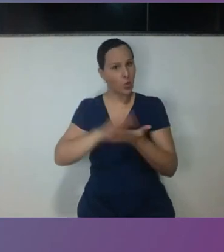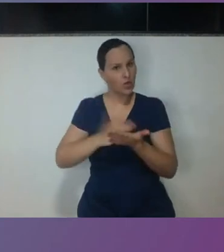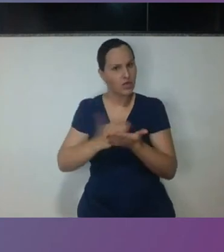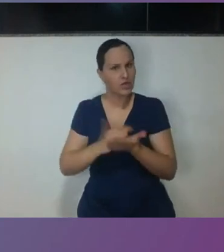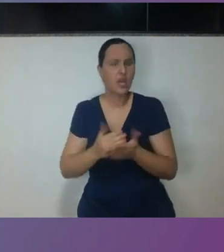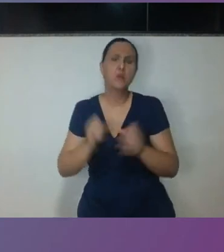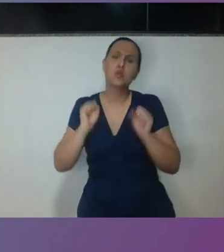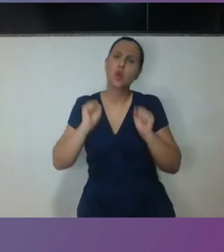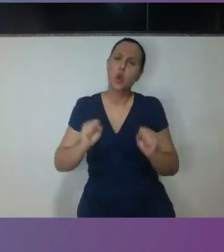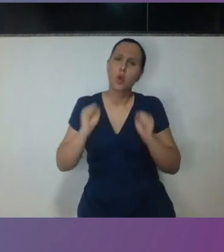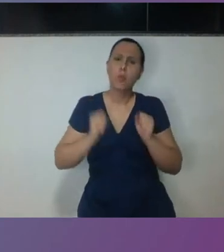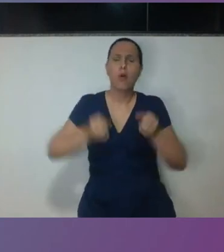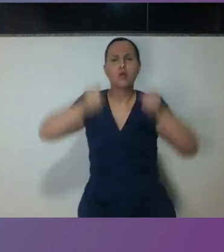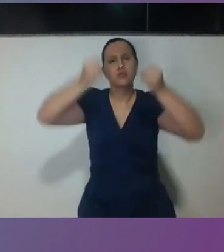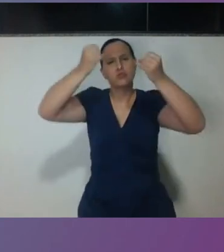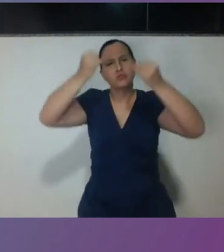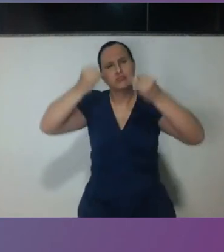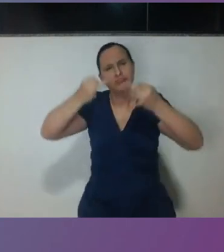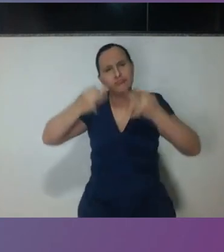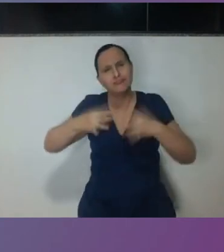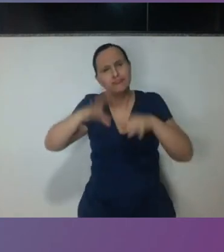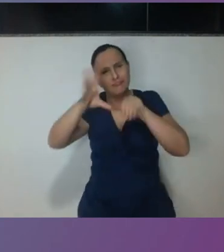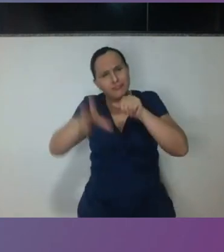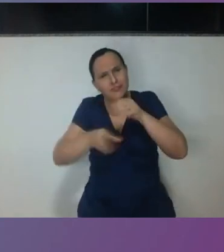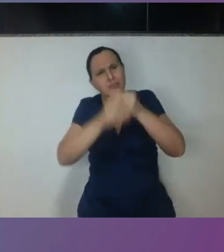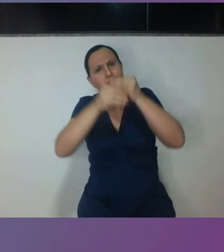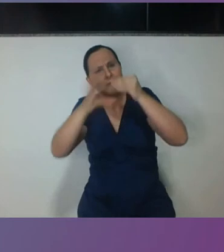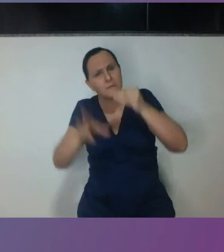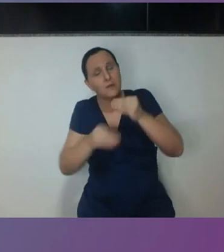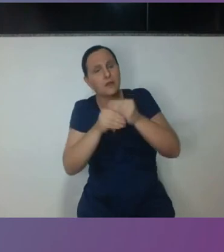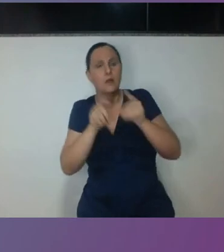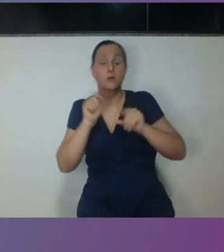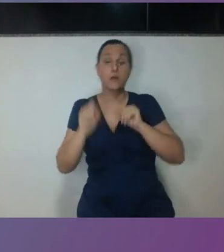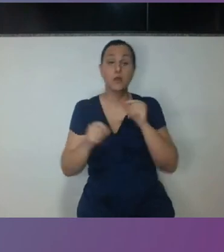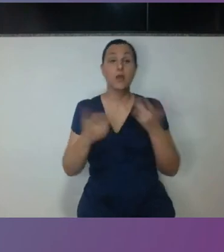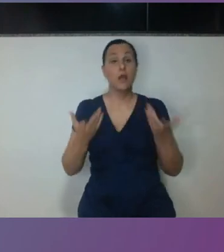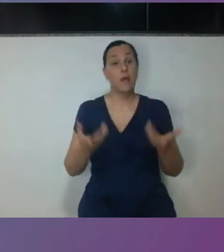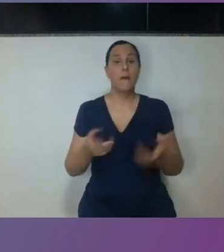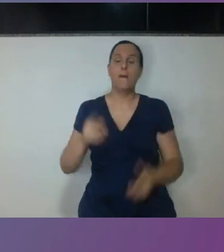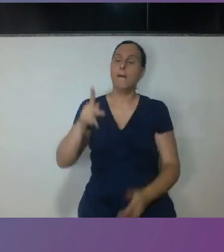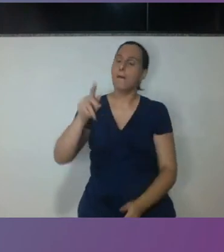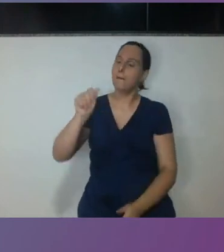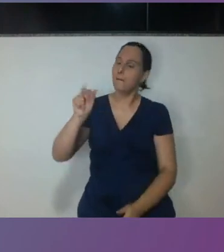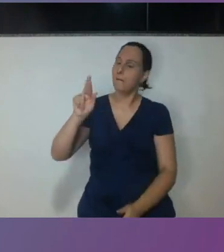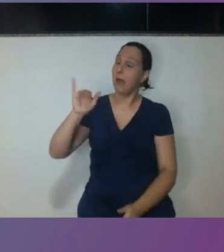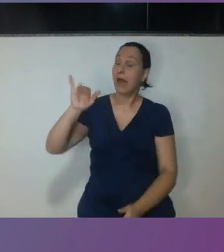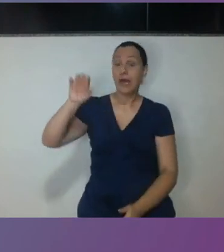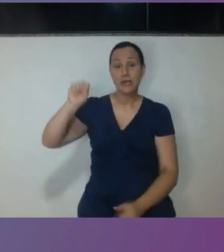chamado França, que tem esse sinal. Eu não estou mudando o discurso. Eu não estou